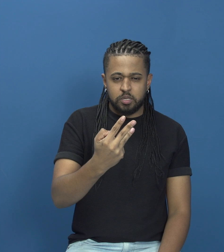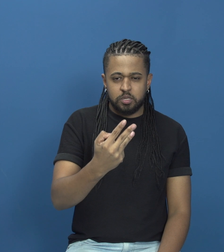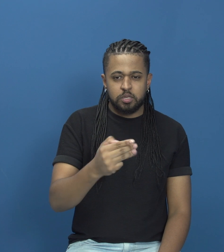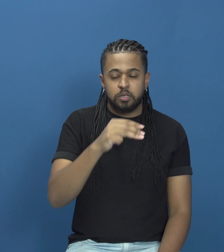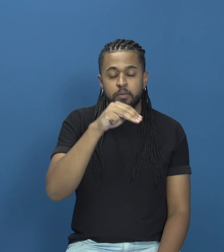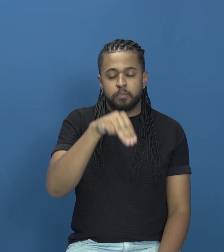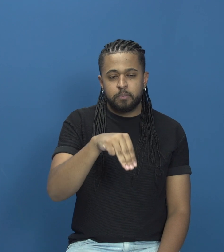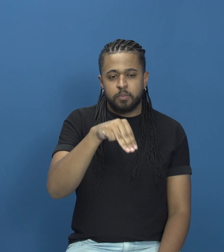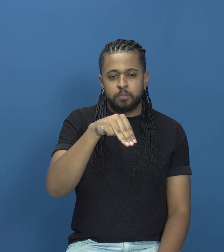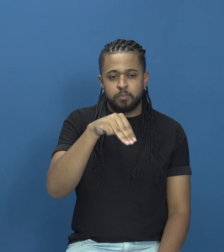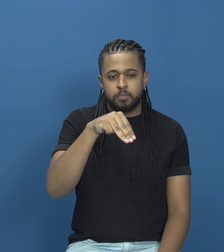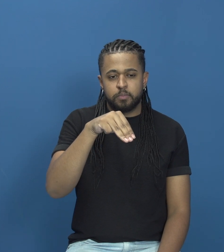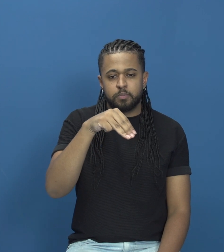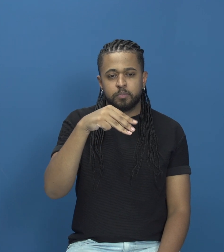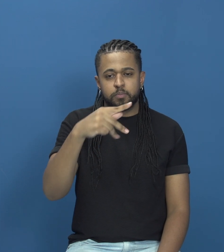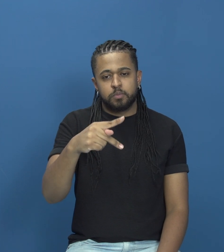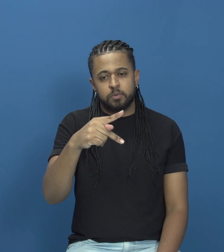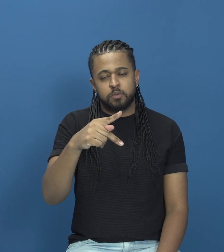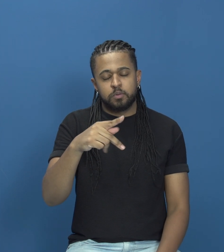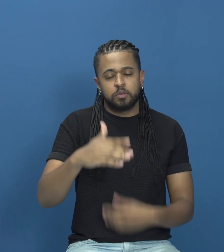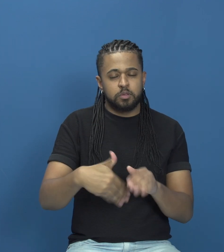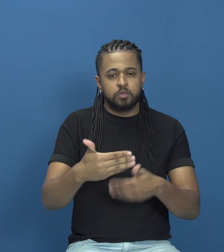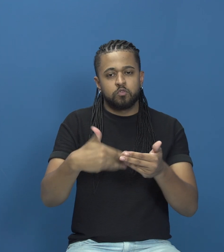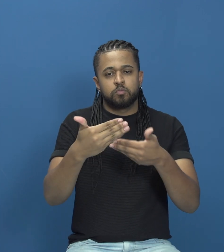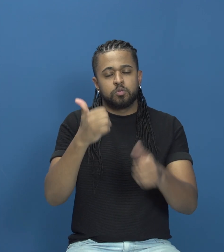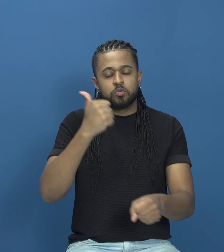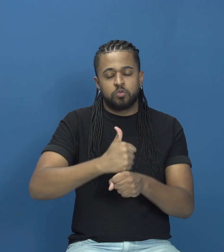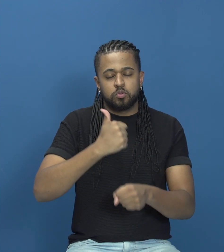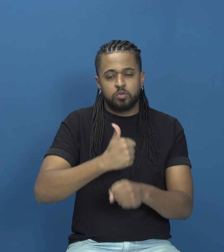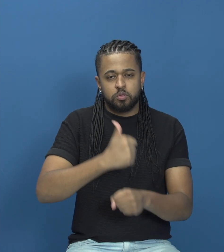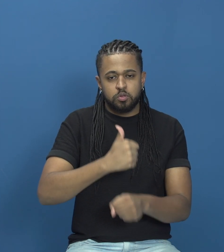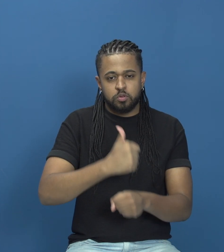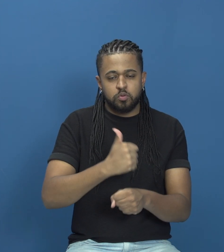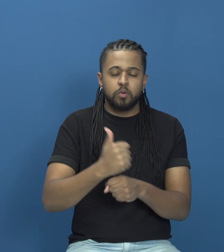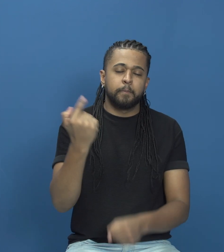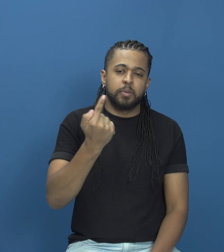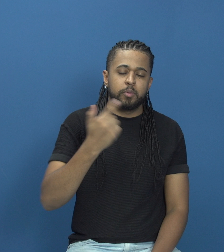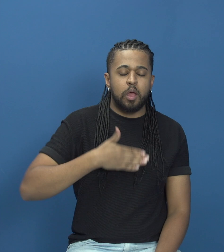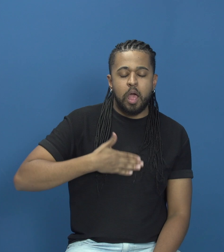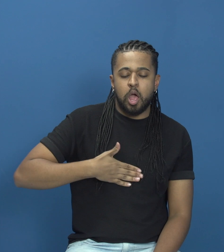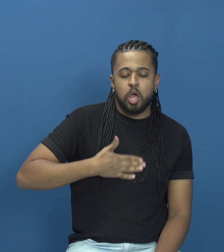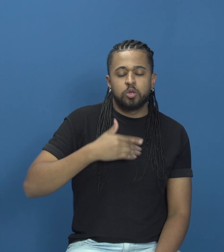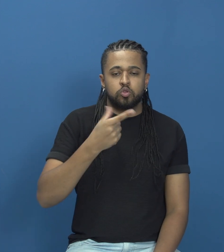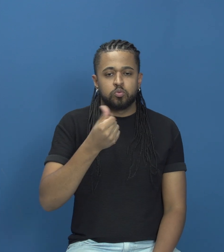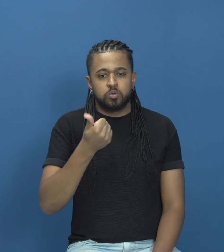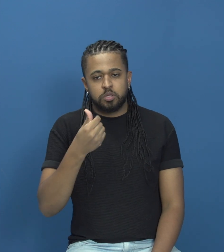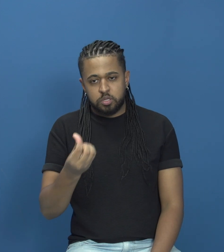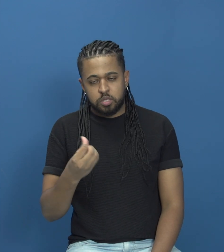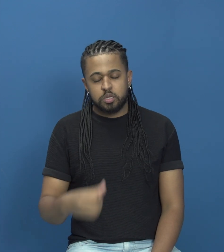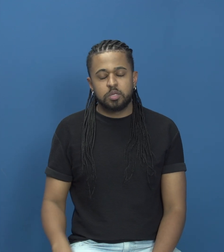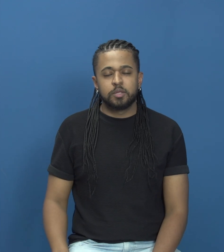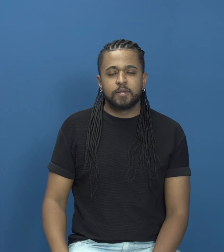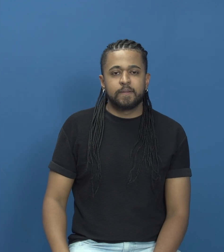do Ministério do Planejamento, Desenvolvimento e Gestão, de 1º de agosto de